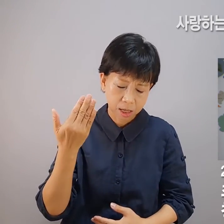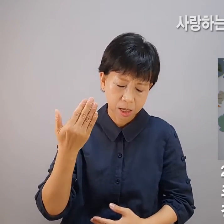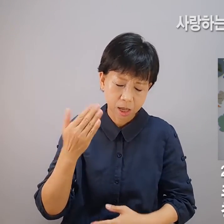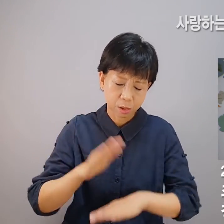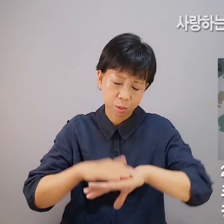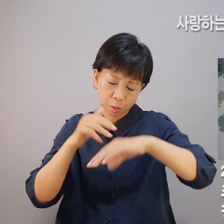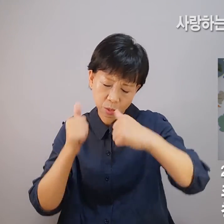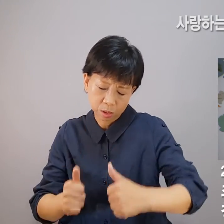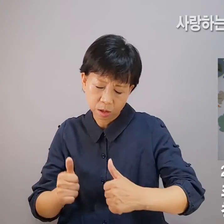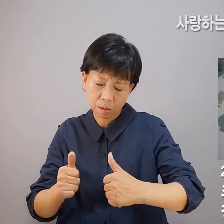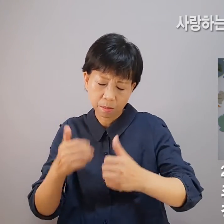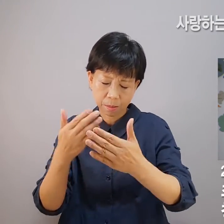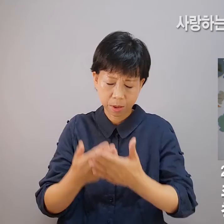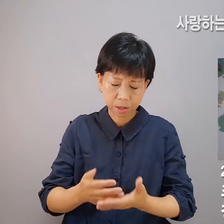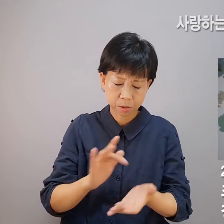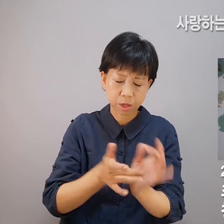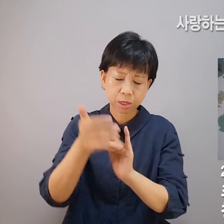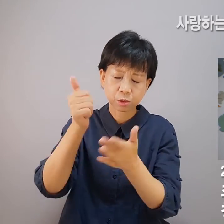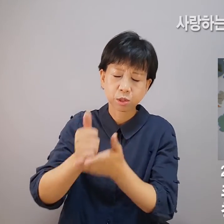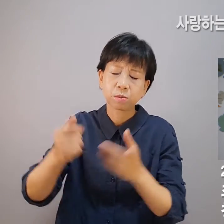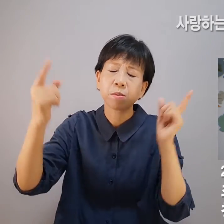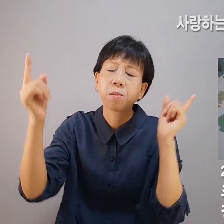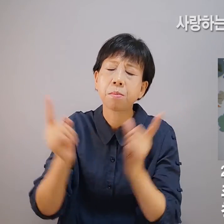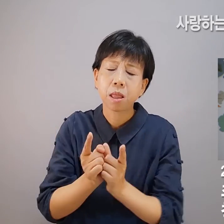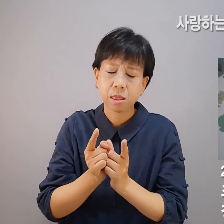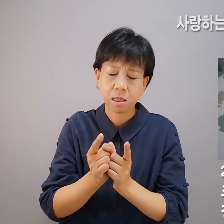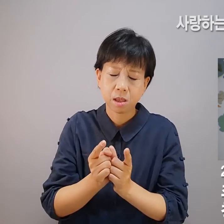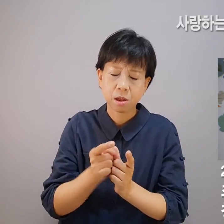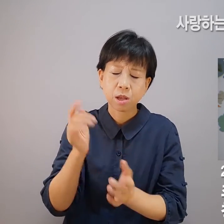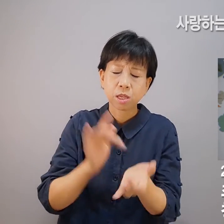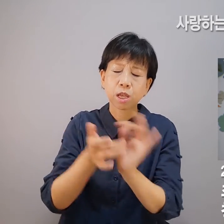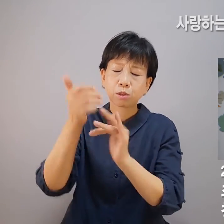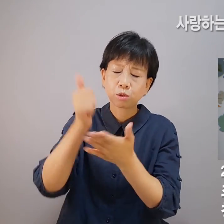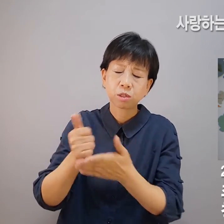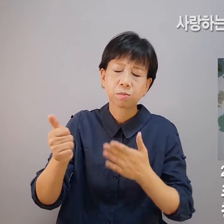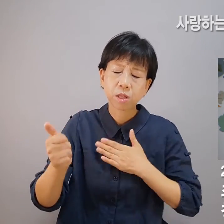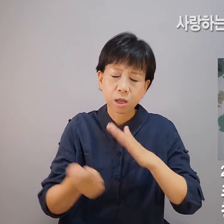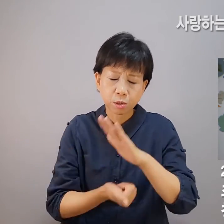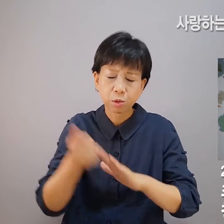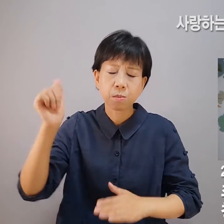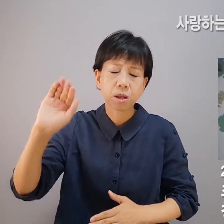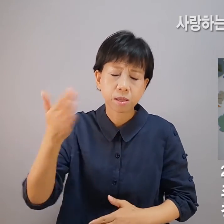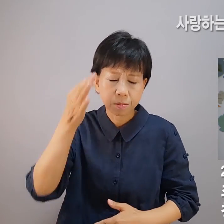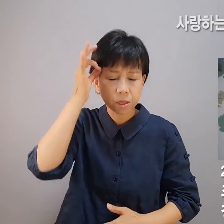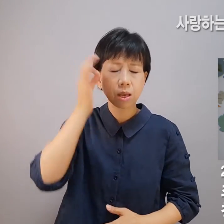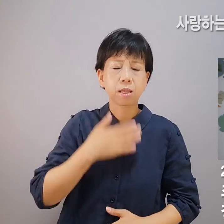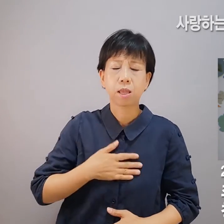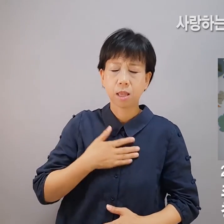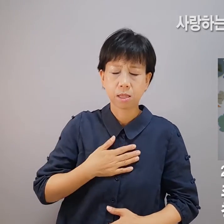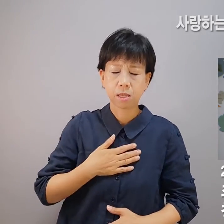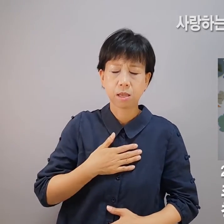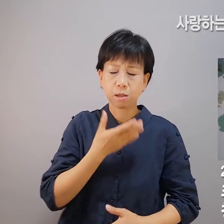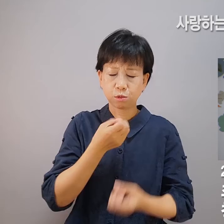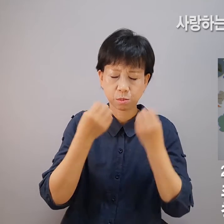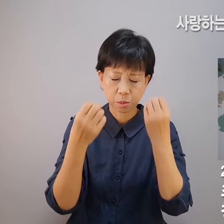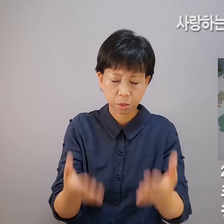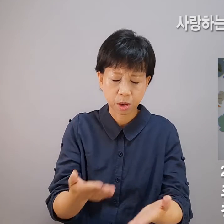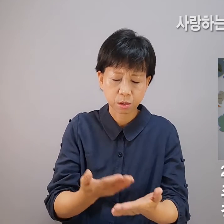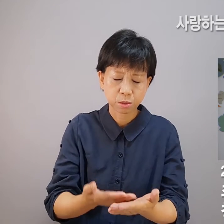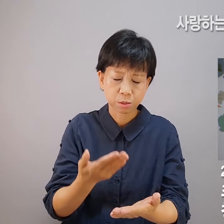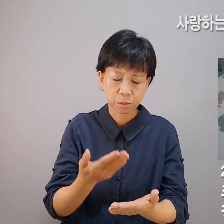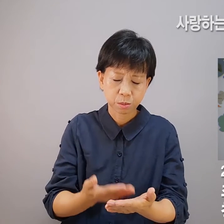있도록 도전되는 예수 그리스도를 만나는 예수님이 나의 소망임을 깨닫는 시간 될 수 있게 축복하여